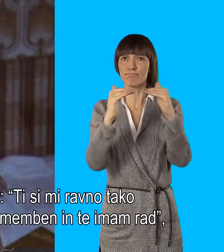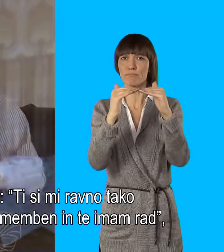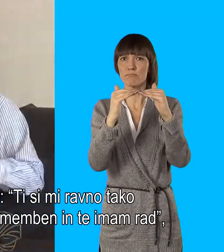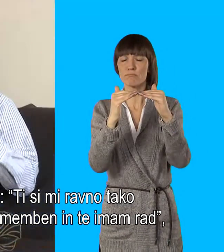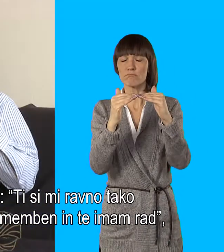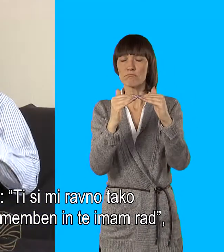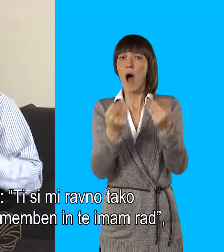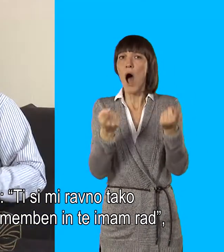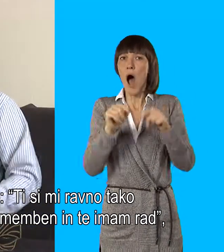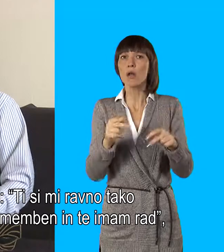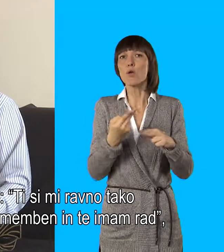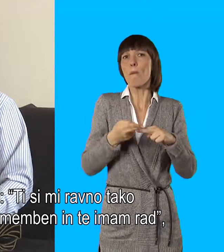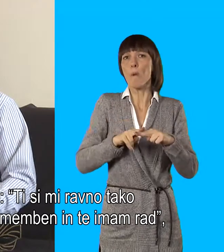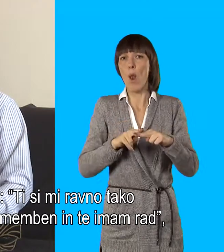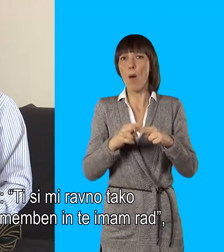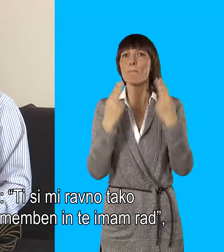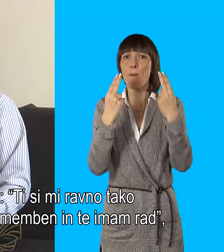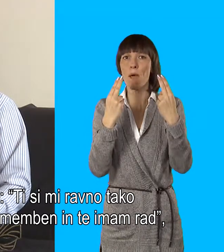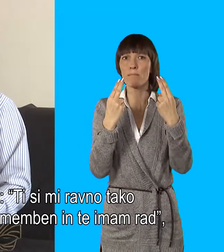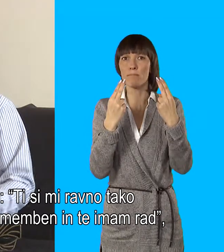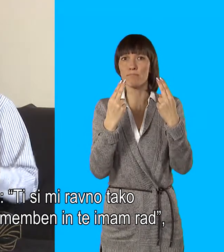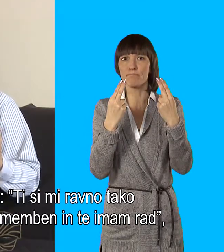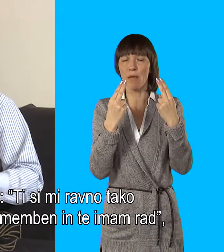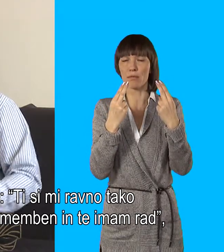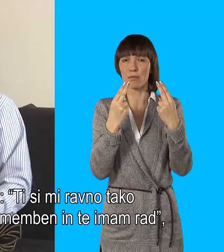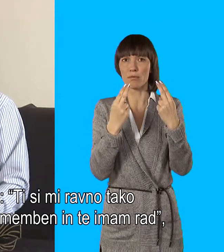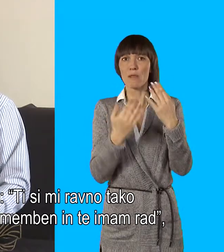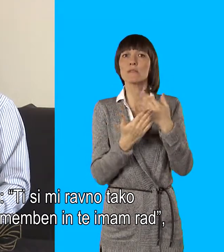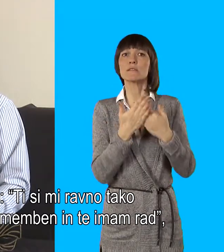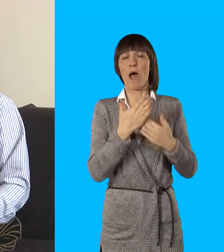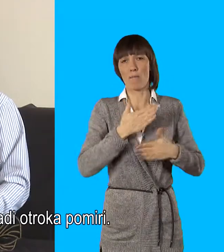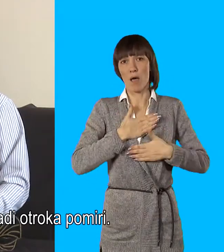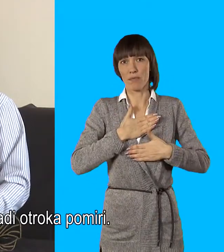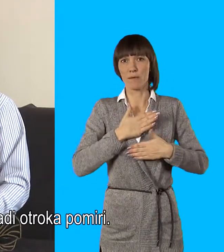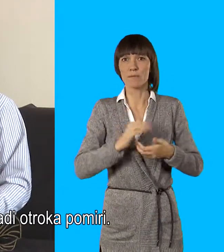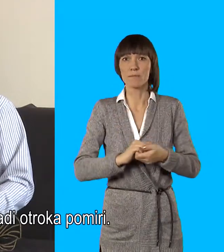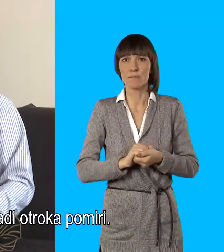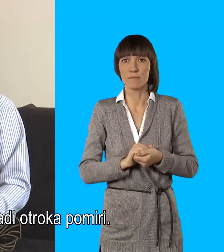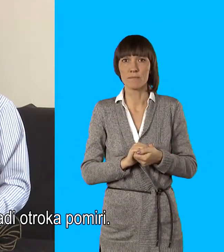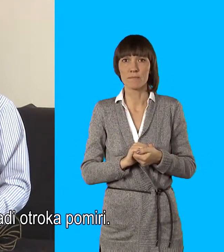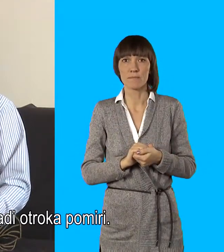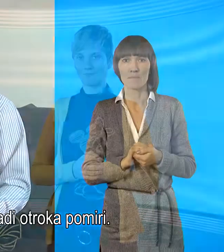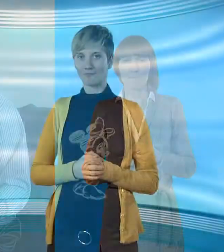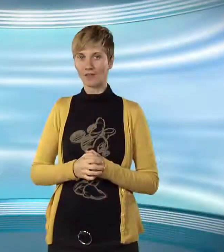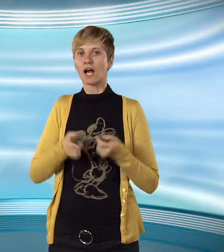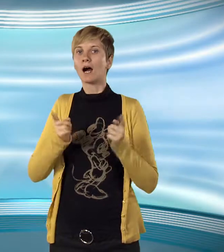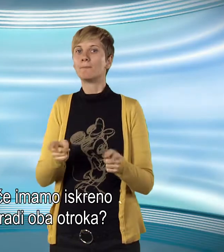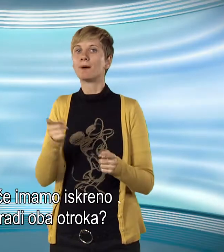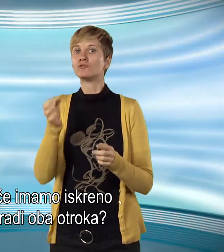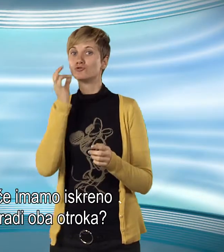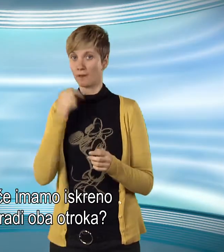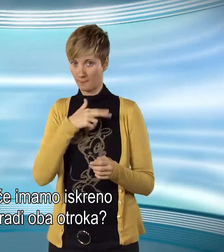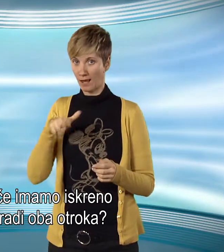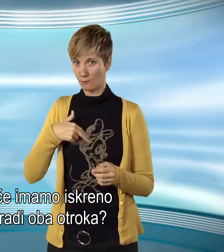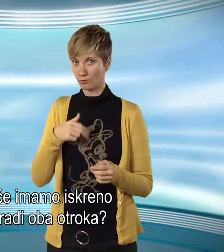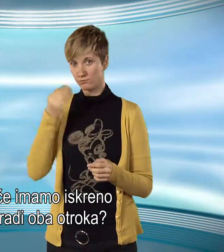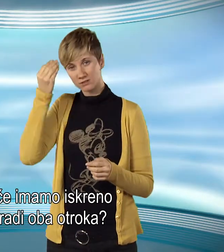zakaj si ljubosumen, ne biti ljubosumen, a te ni sram, da si ljubosumen, ni nobenega razloga za ljubosumje, ali